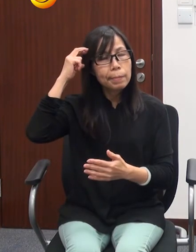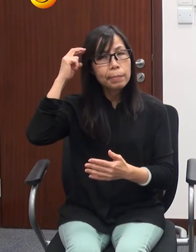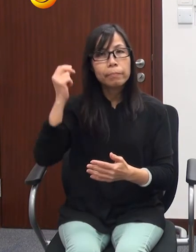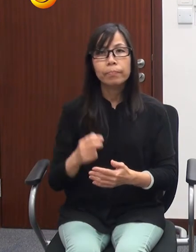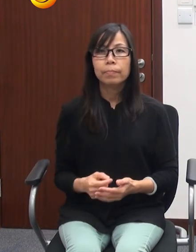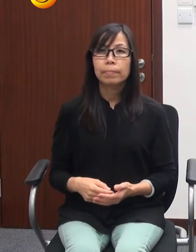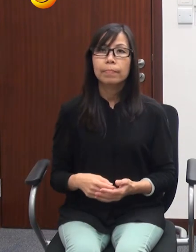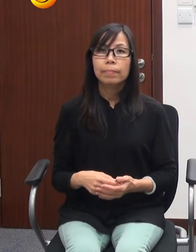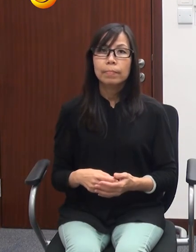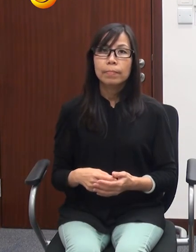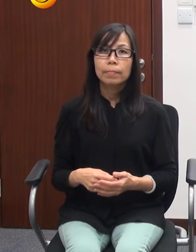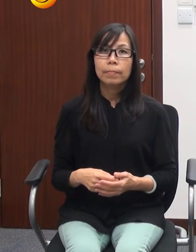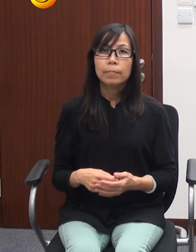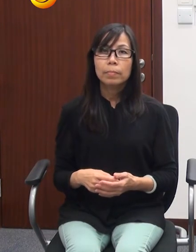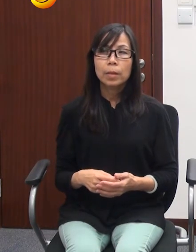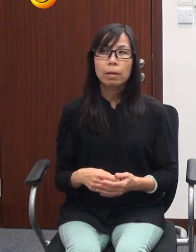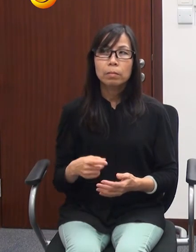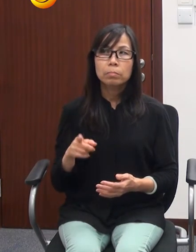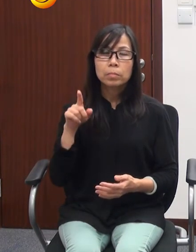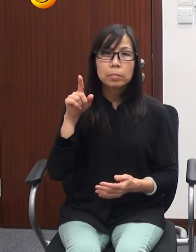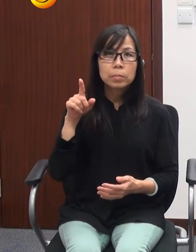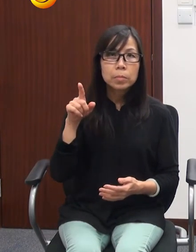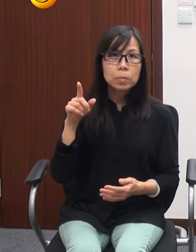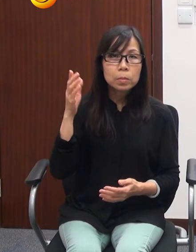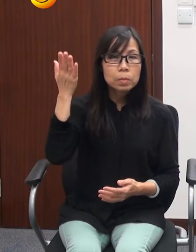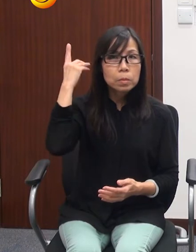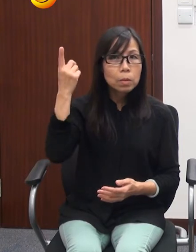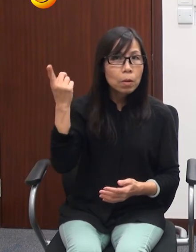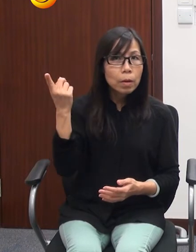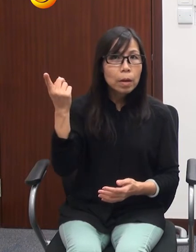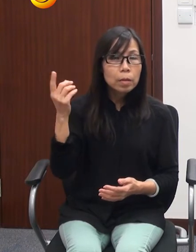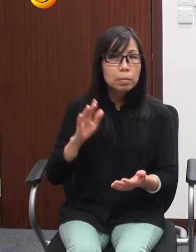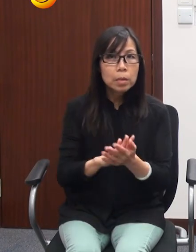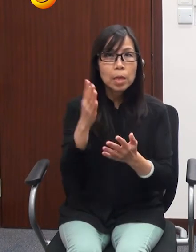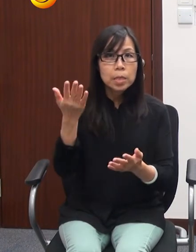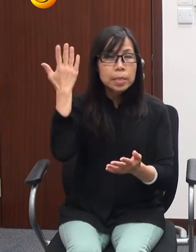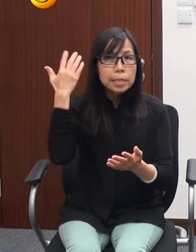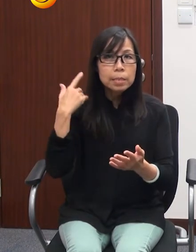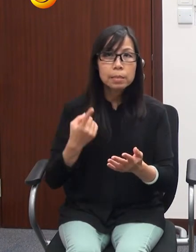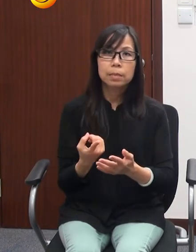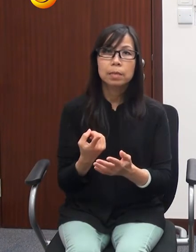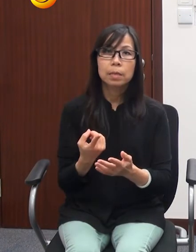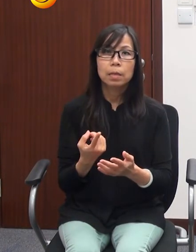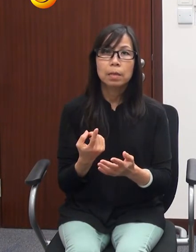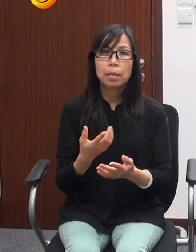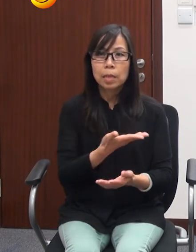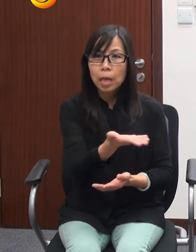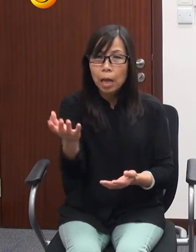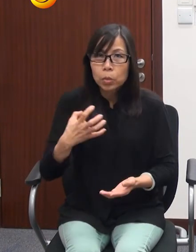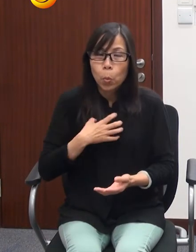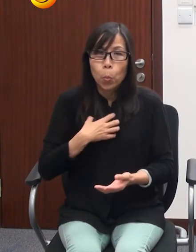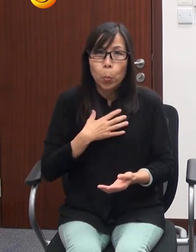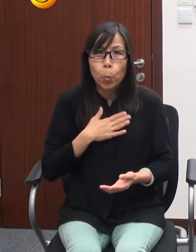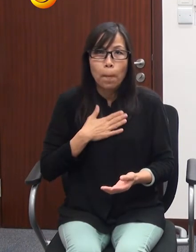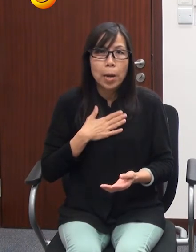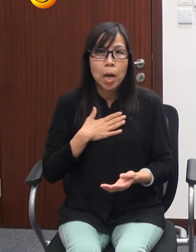其實喺當日呢個一年前嘅十月一號，大家都好驚激嬲中共，叫唔好